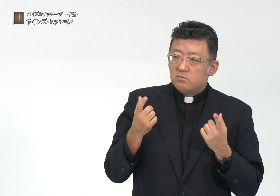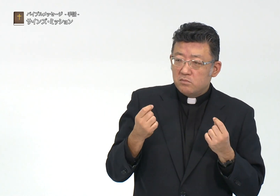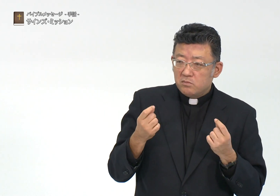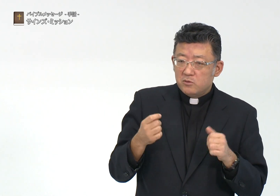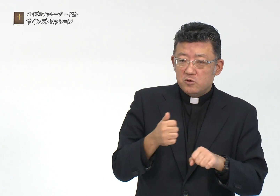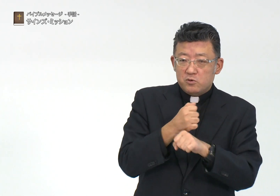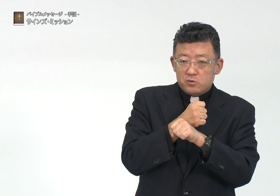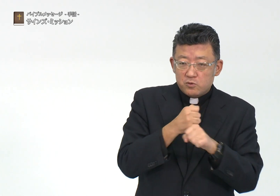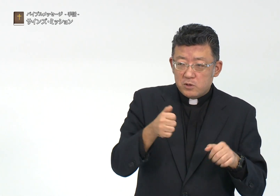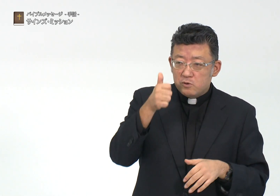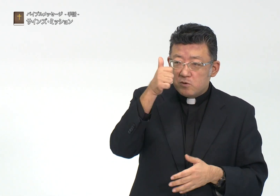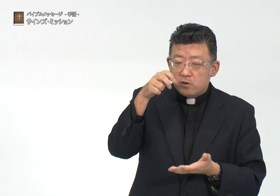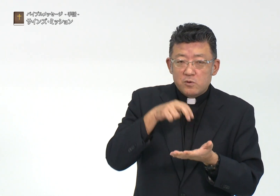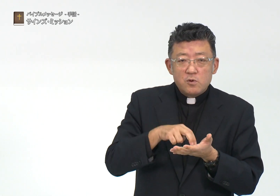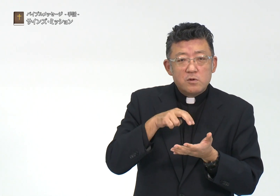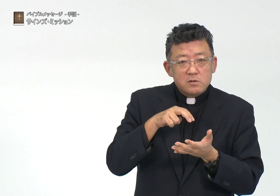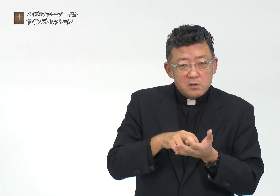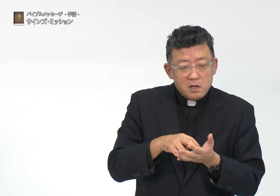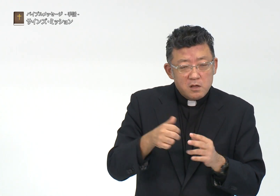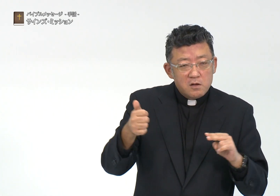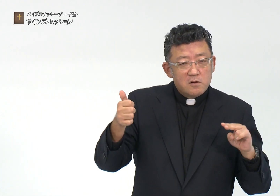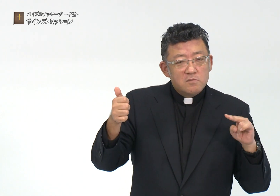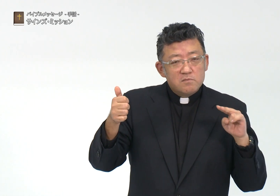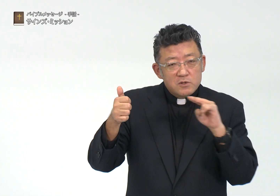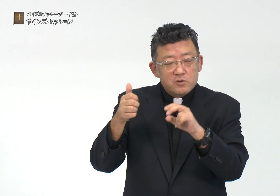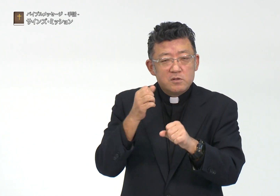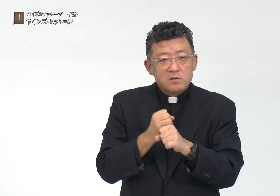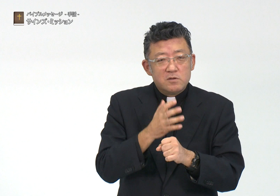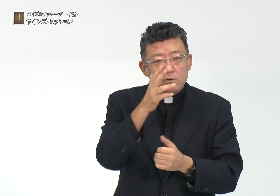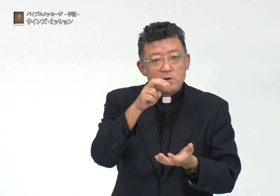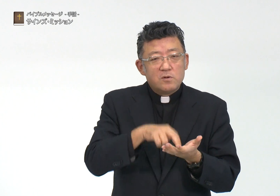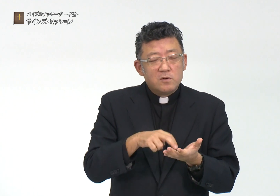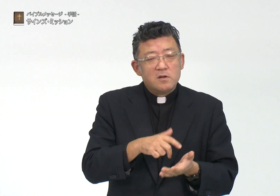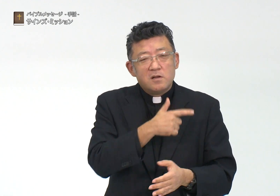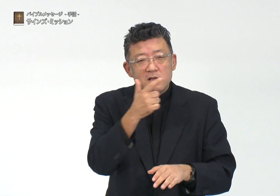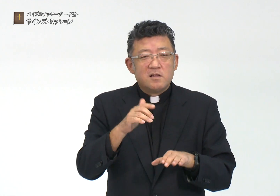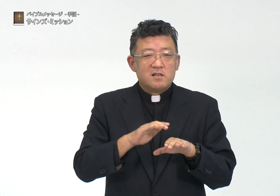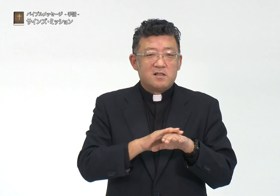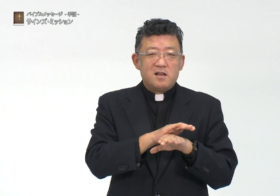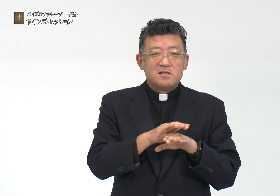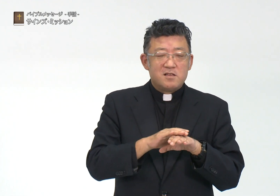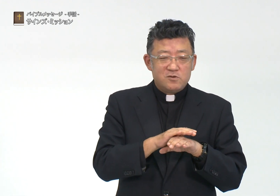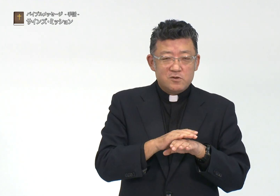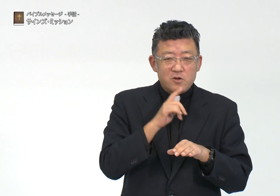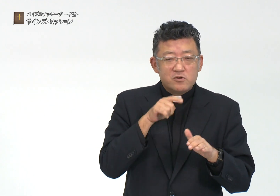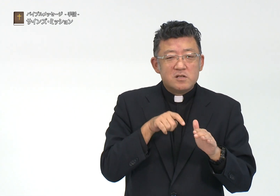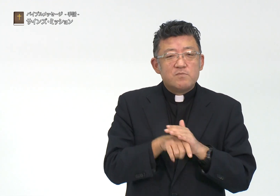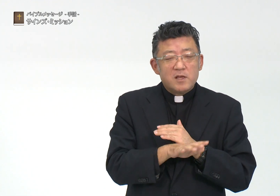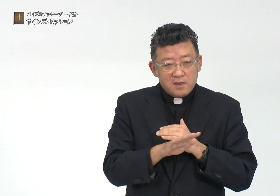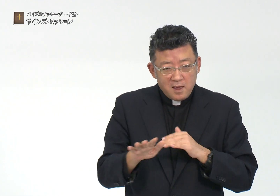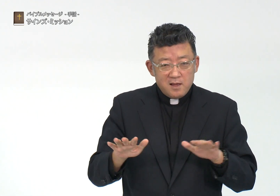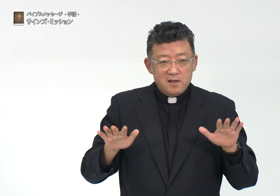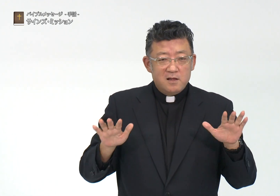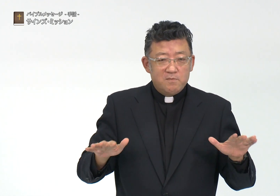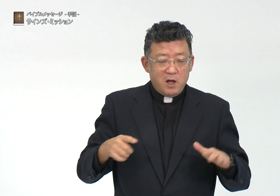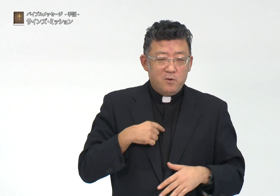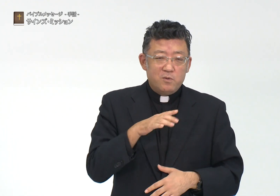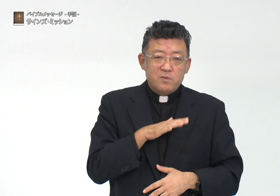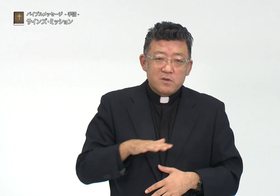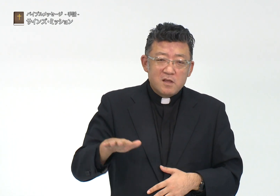イエスのことを私たちは救い主としてみる進行がとても大切です